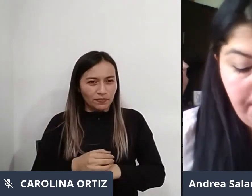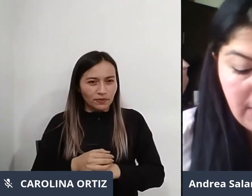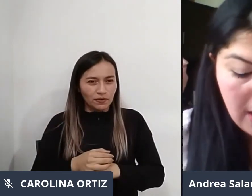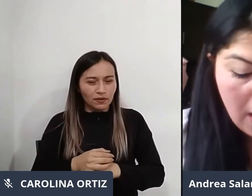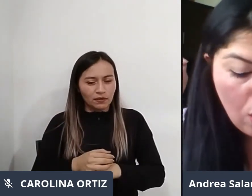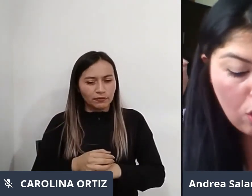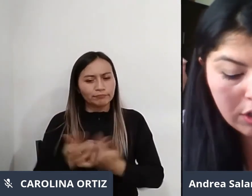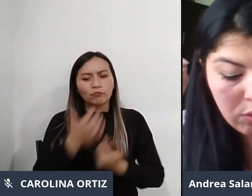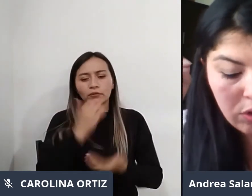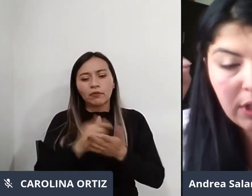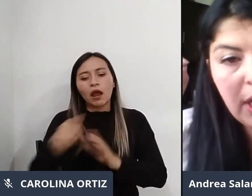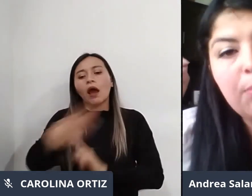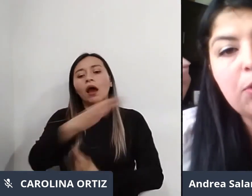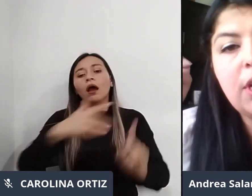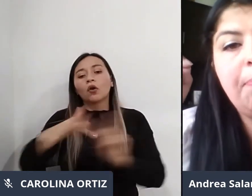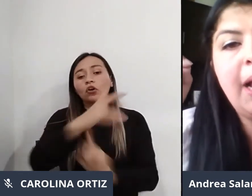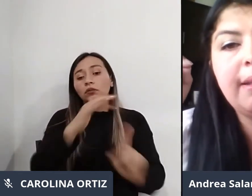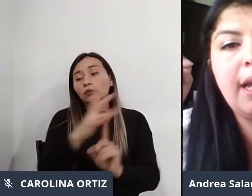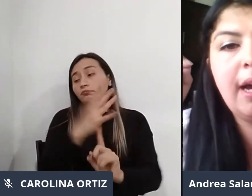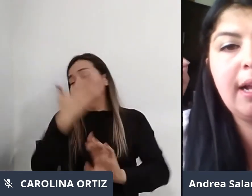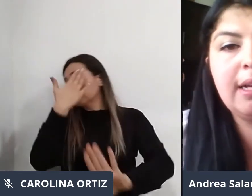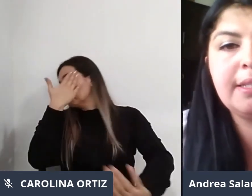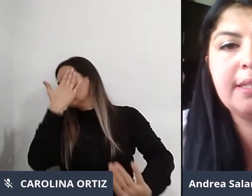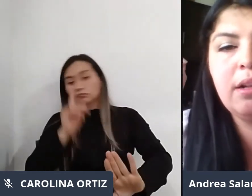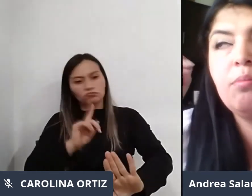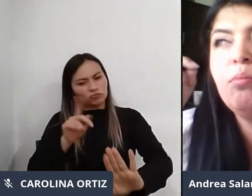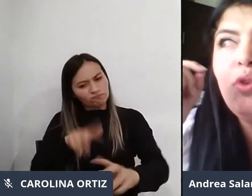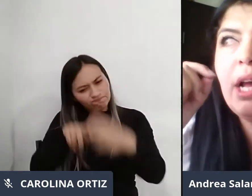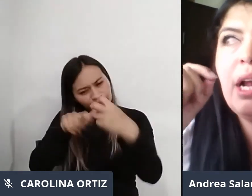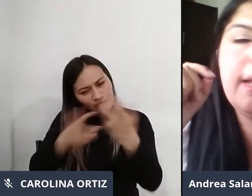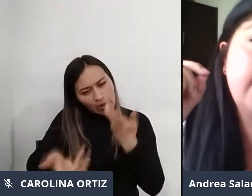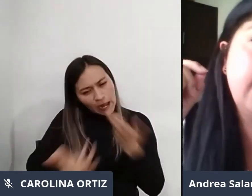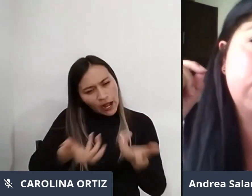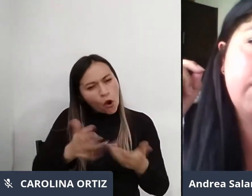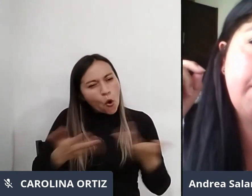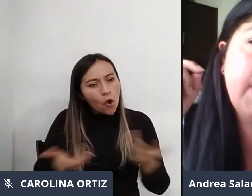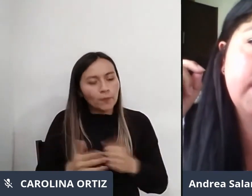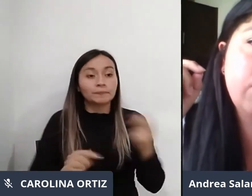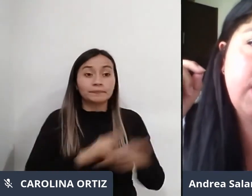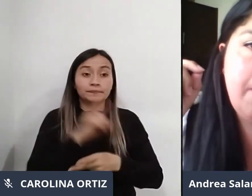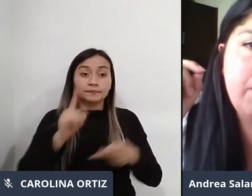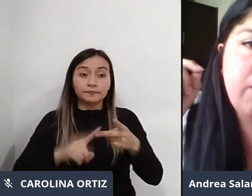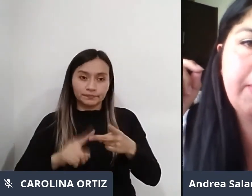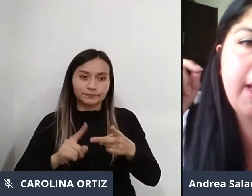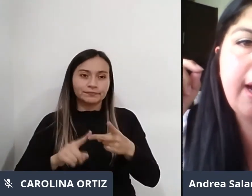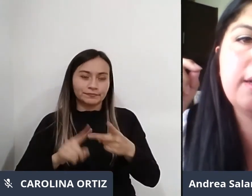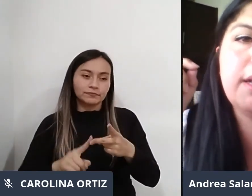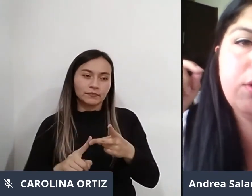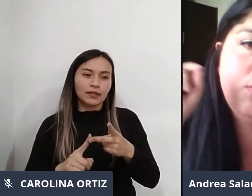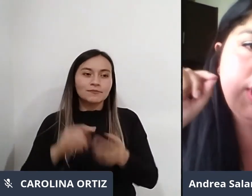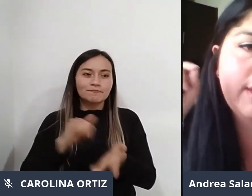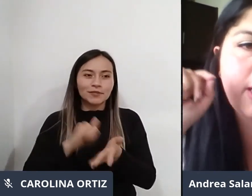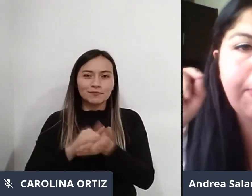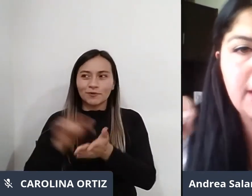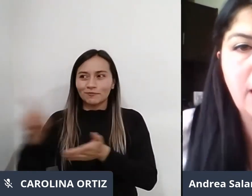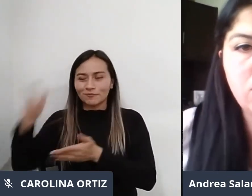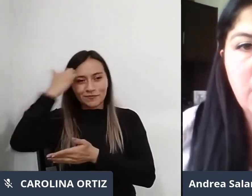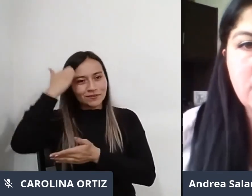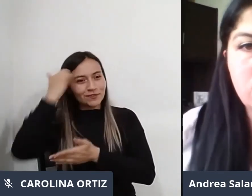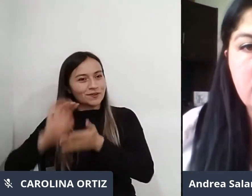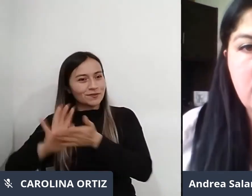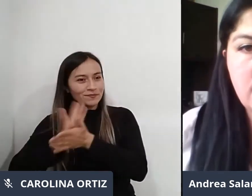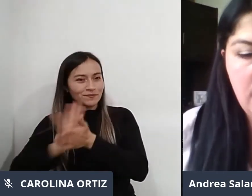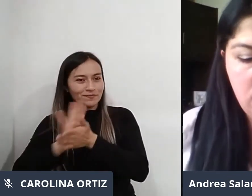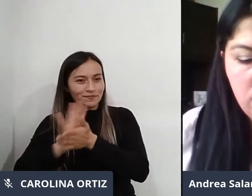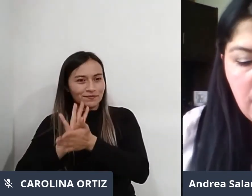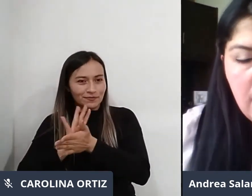demás. Lo segundo que tenemos que plantear es muy en la línea de lo que había planteado ahorita la profe Piedad, que no voy a entrar a repetir algunas